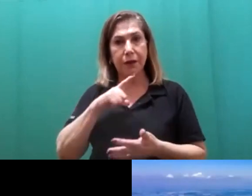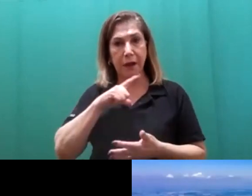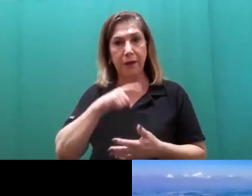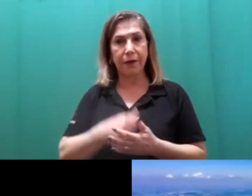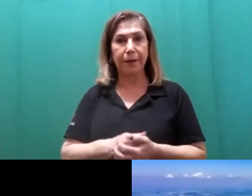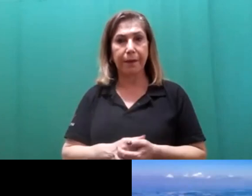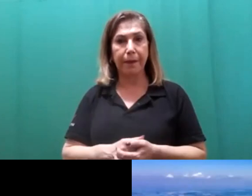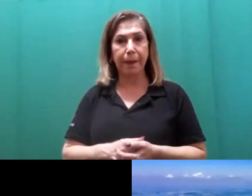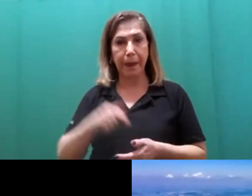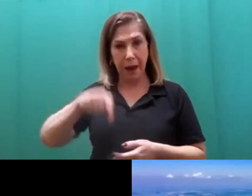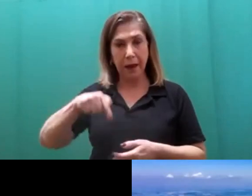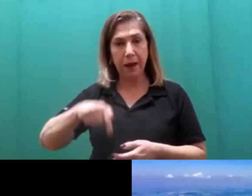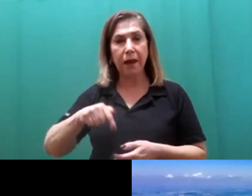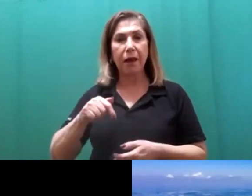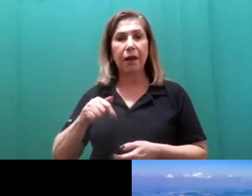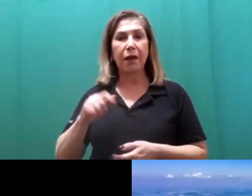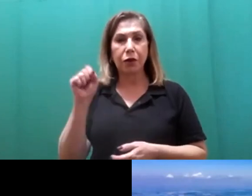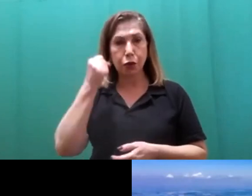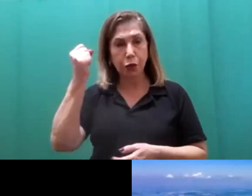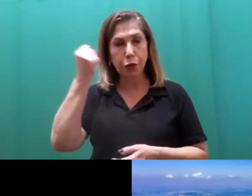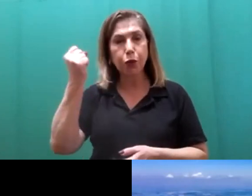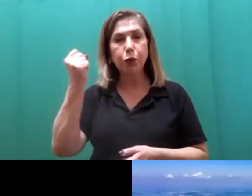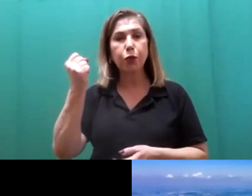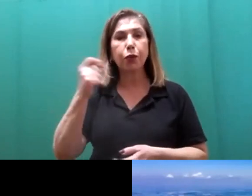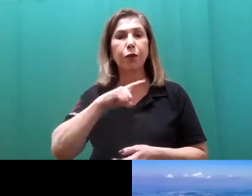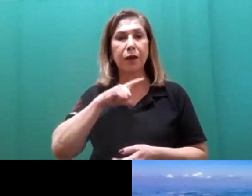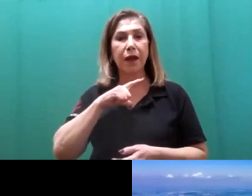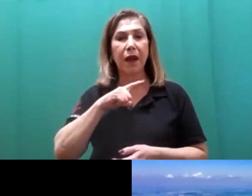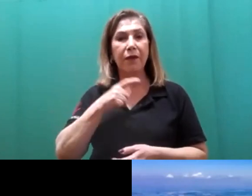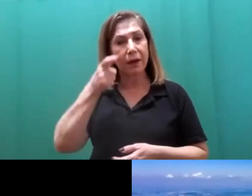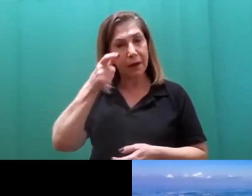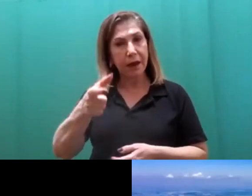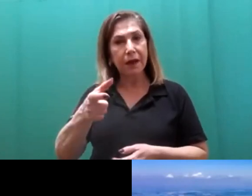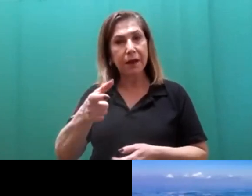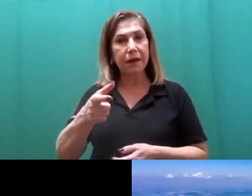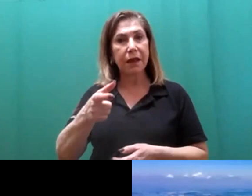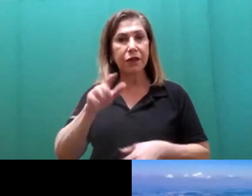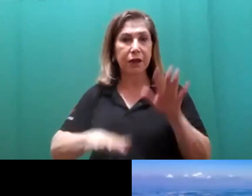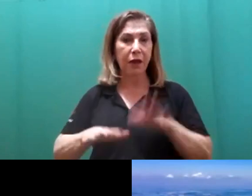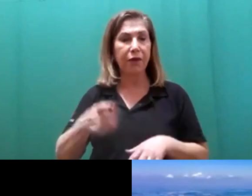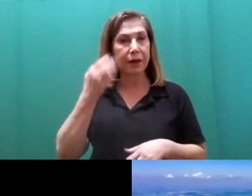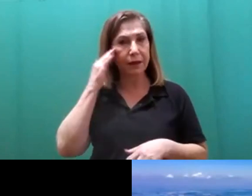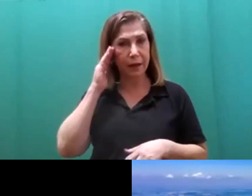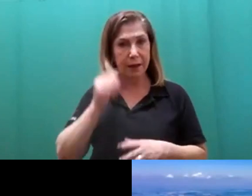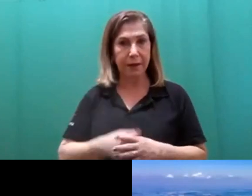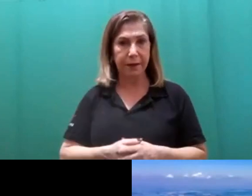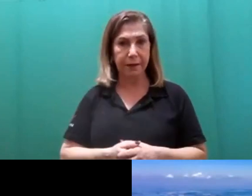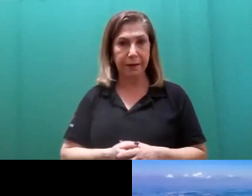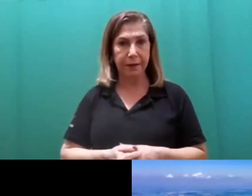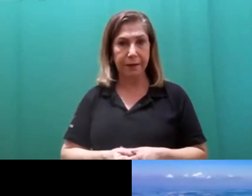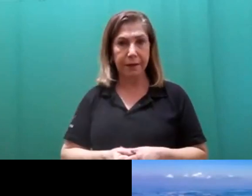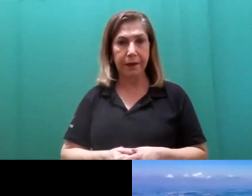caso de Florianópolis pode ser um caso interessante para você talvez entender um pouco disso. Então, tem